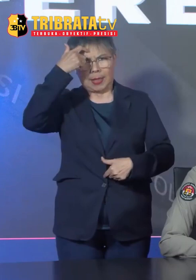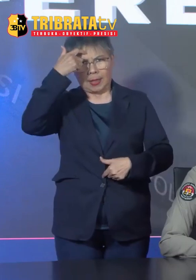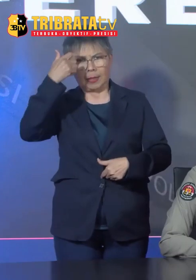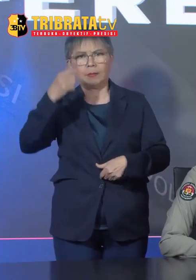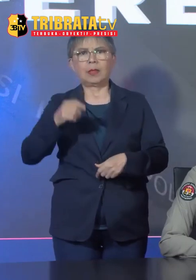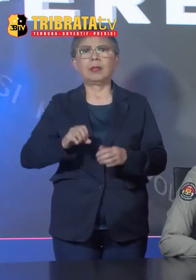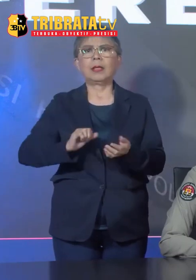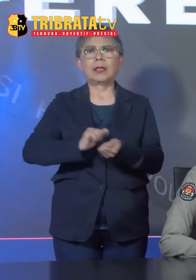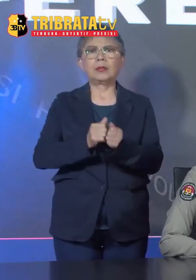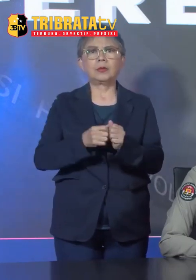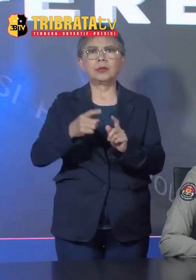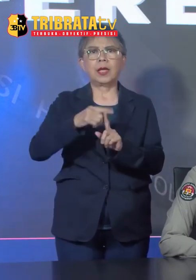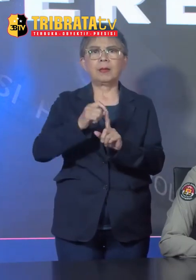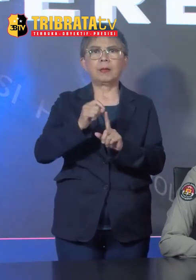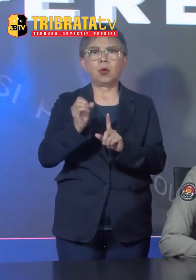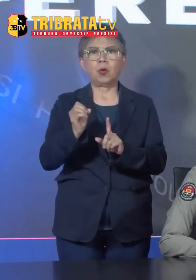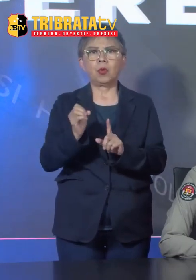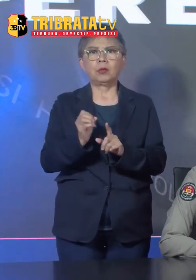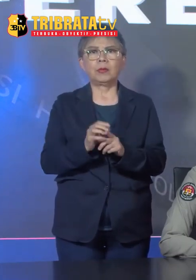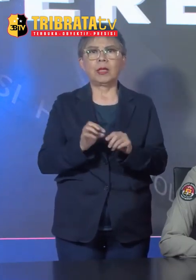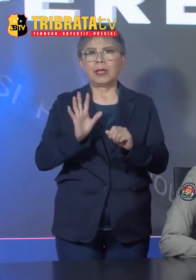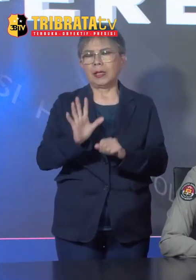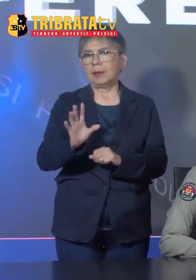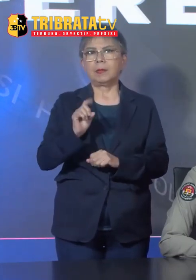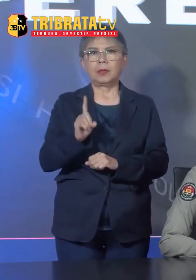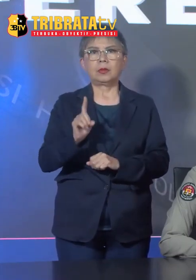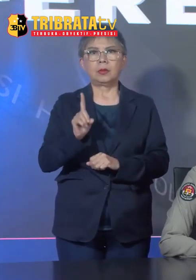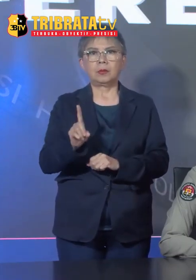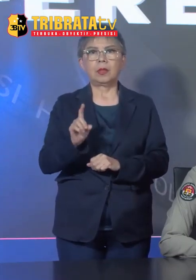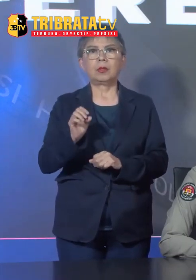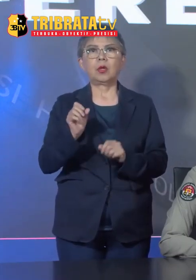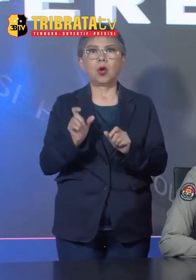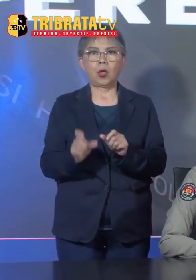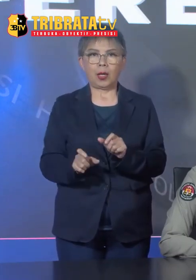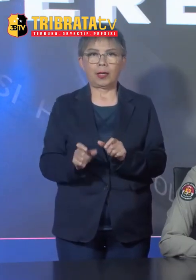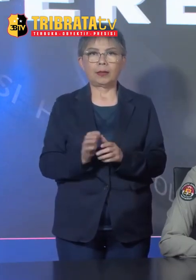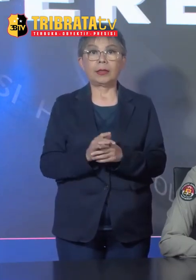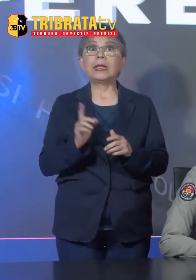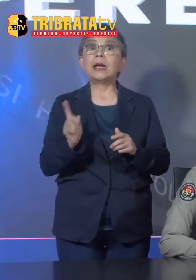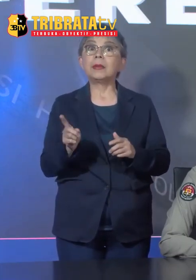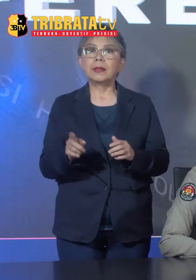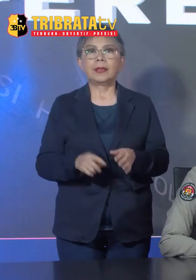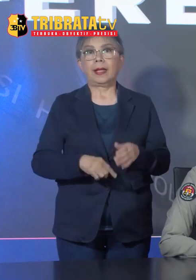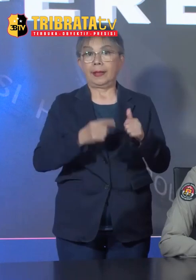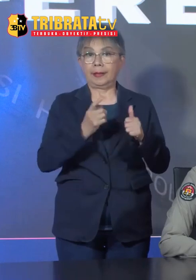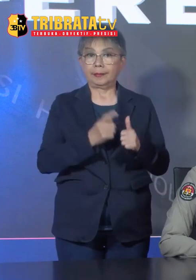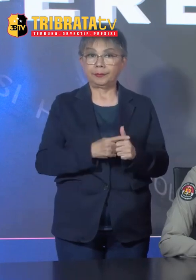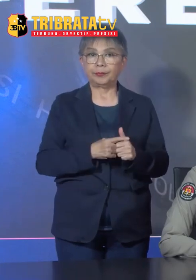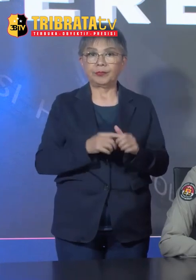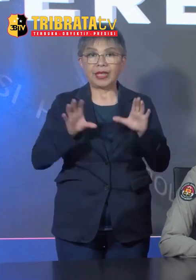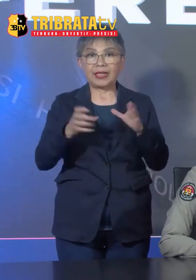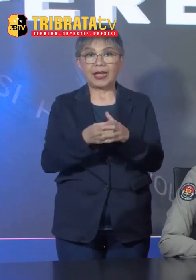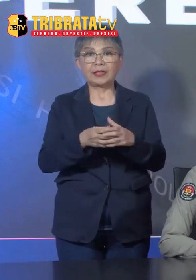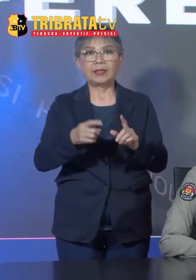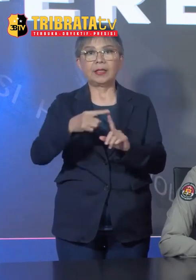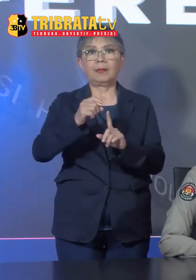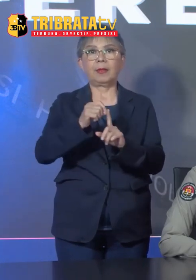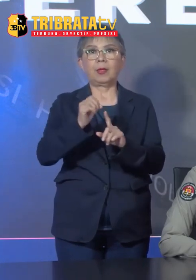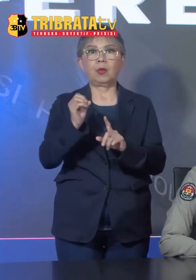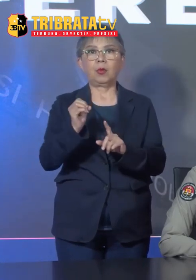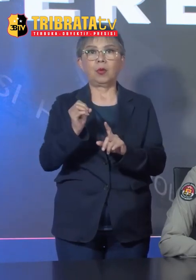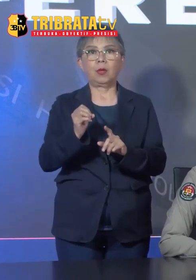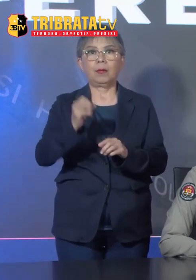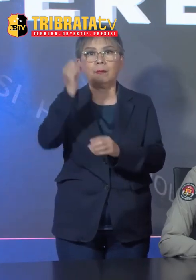tersangka pada kasus tppu sebanyak 511 orang yang terdiri dari Satgas